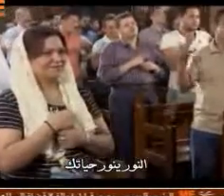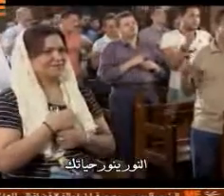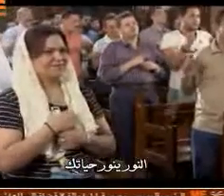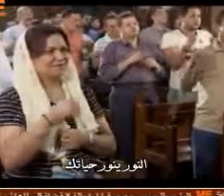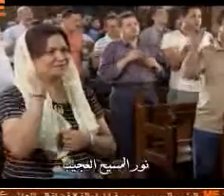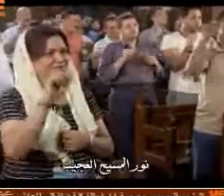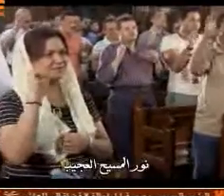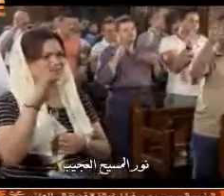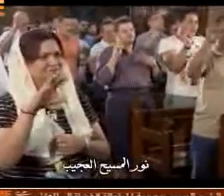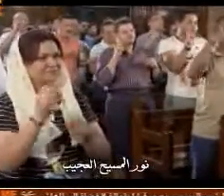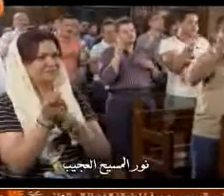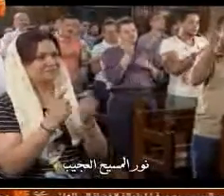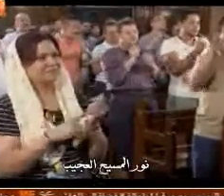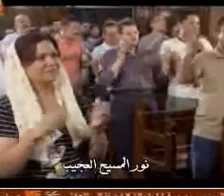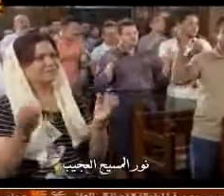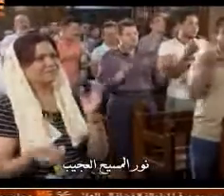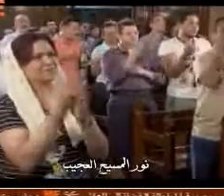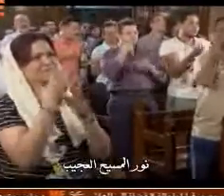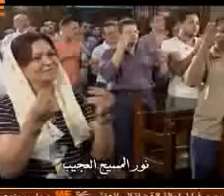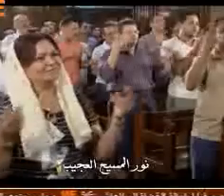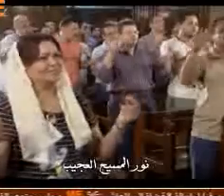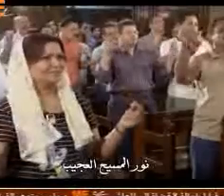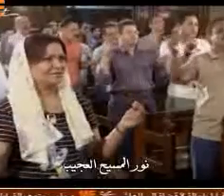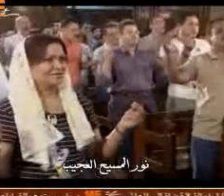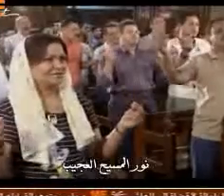حياتك، نور المسيح العجيب،